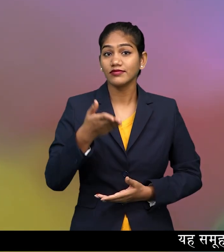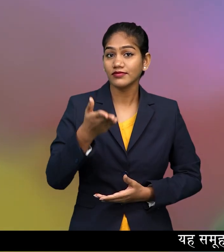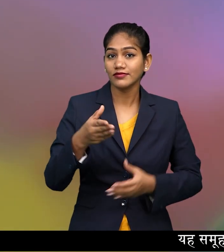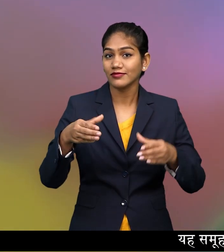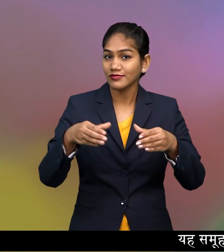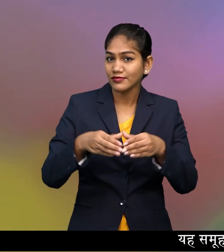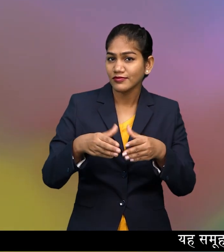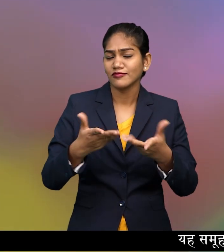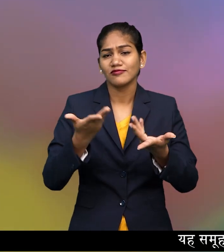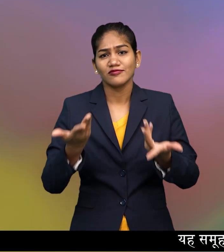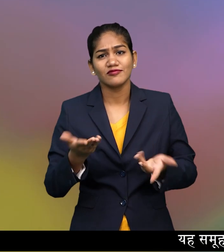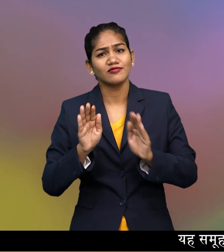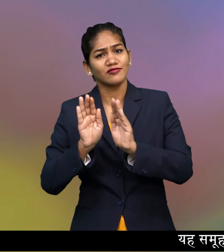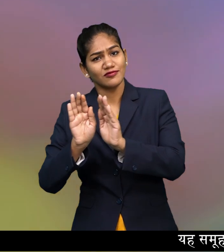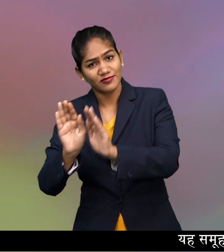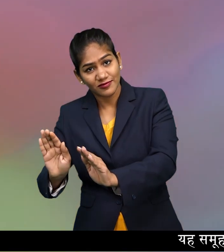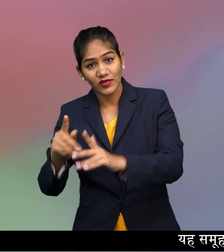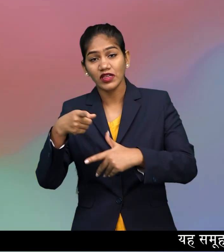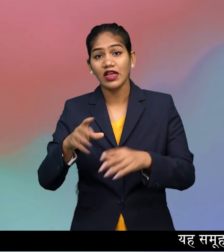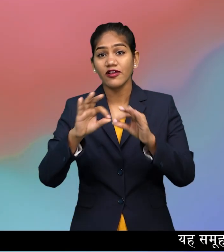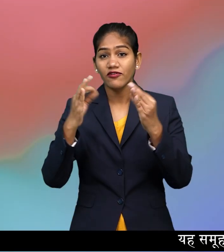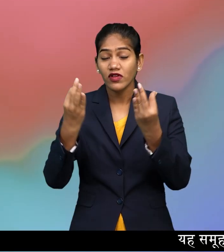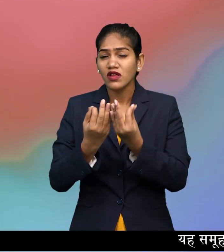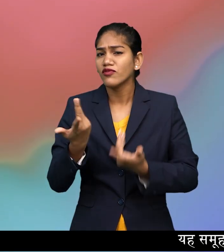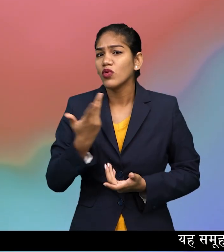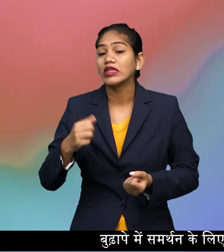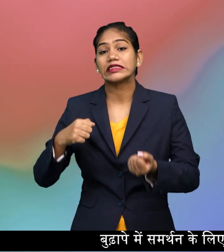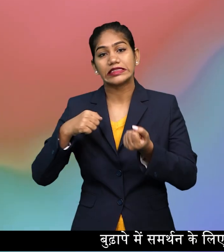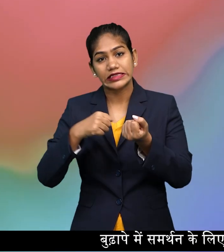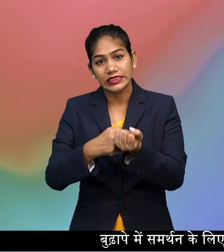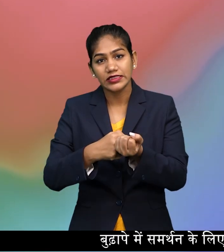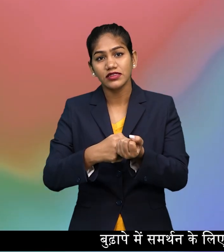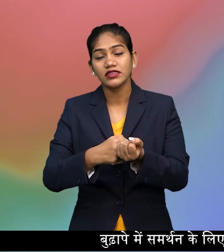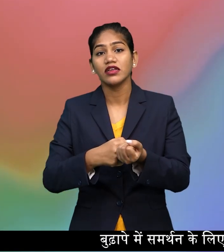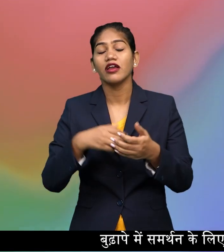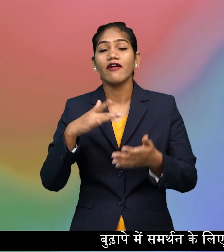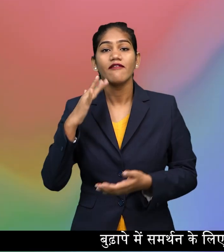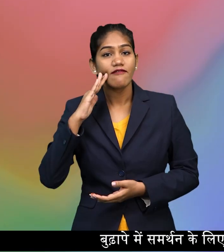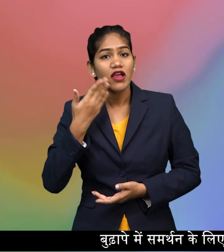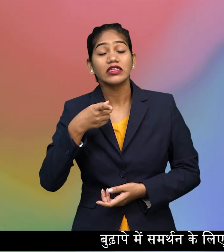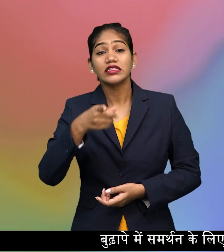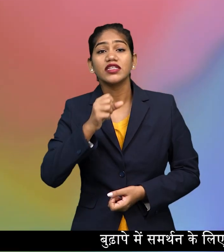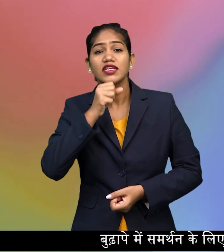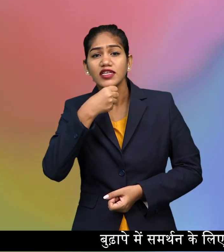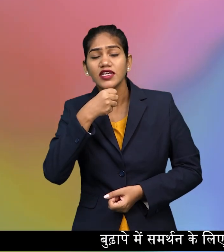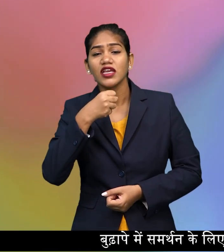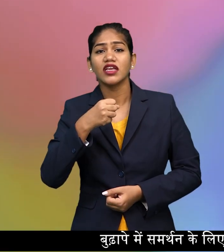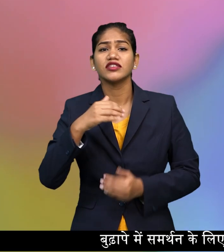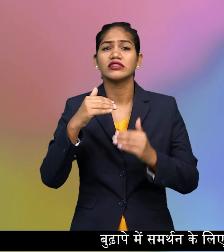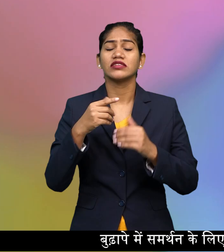यह समूह काम करने में असमर्थ होने पर बुढ़ापे में समर्थन के लिए अपने परिवारों पर भी